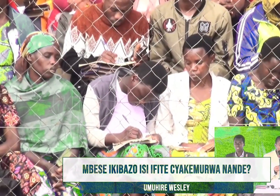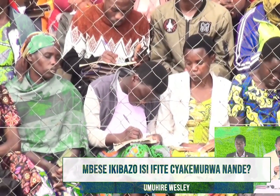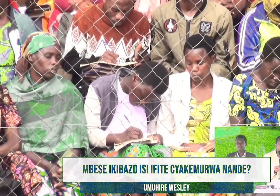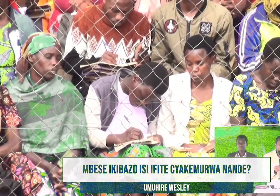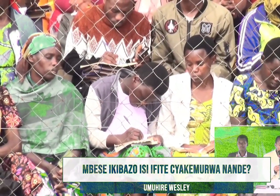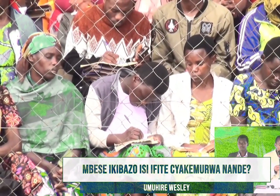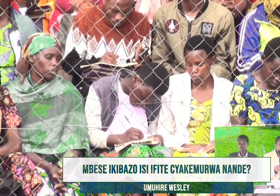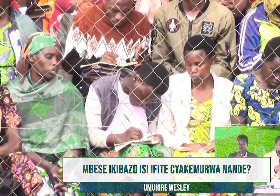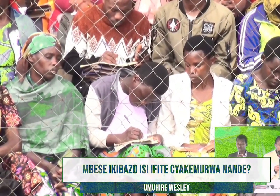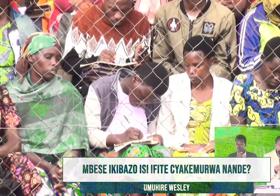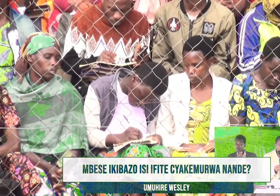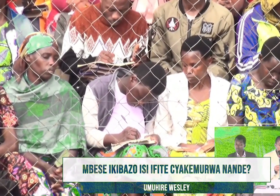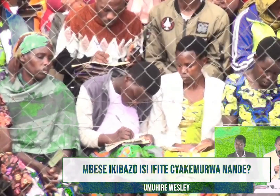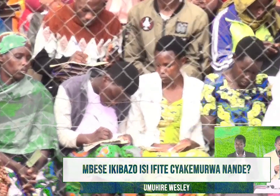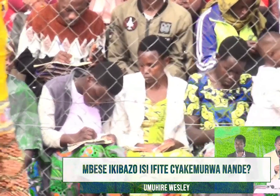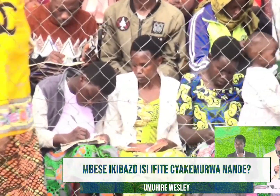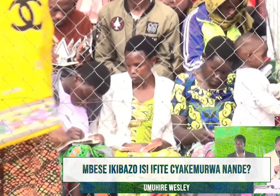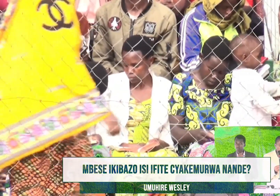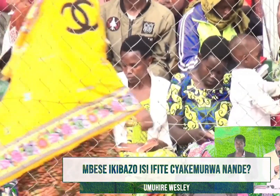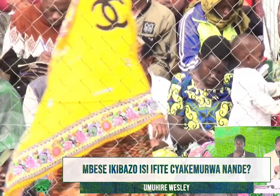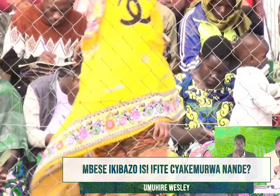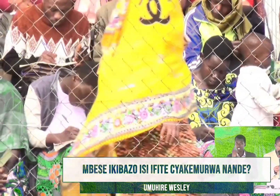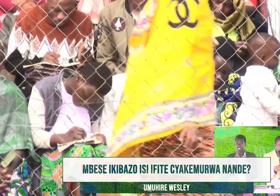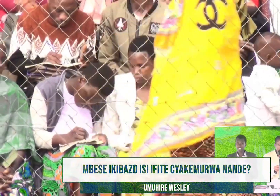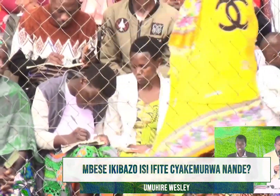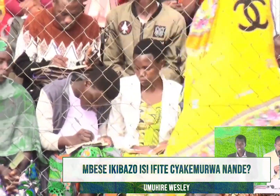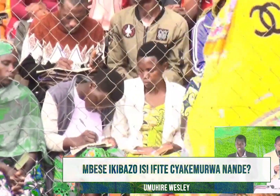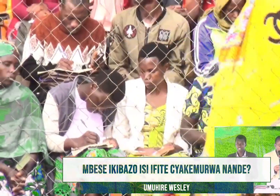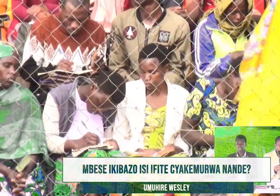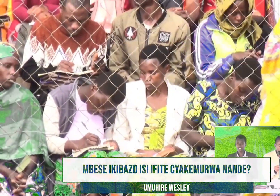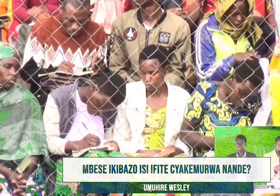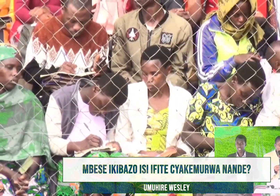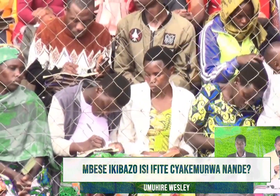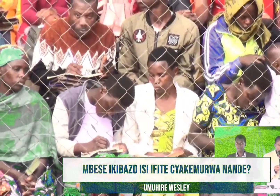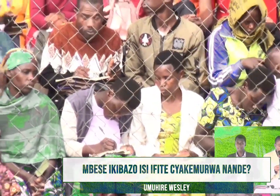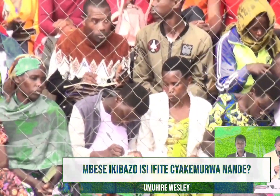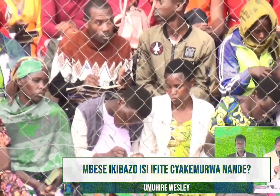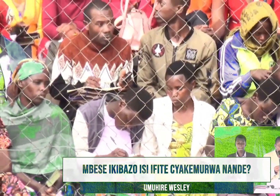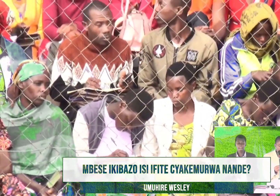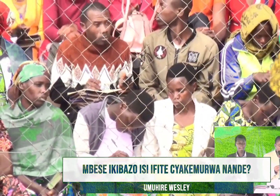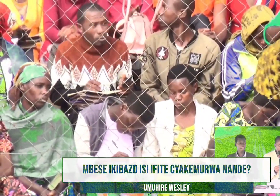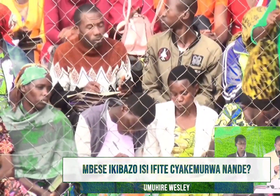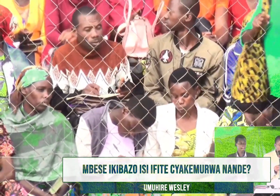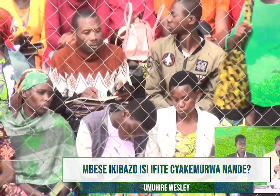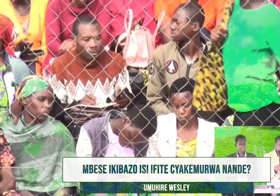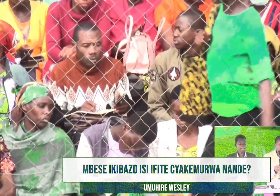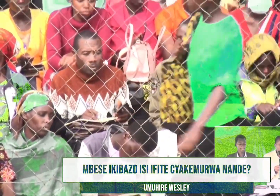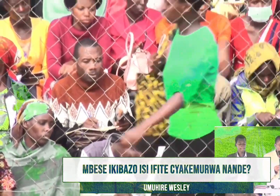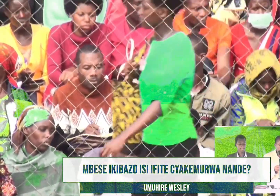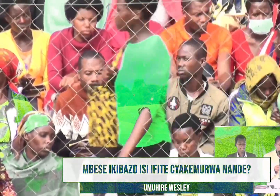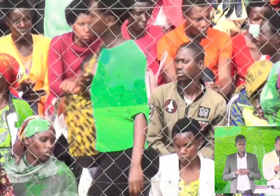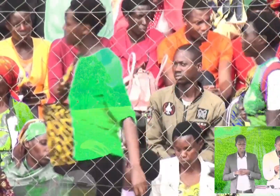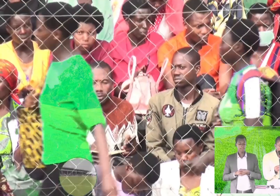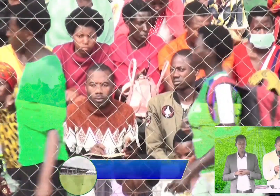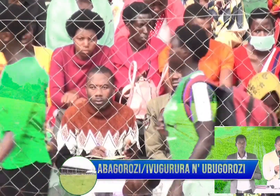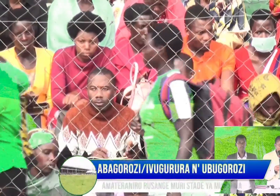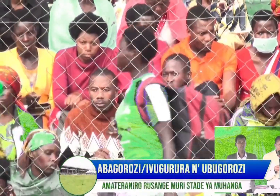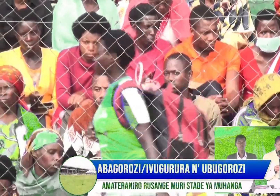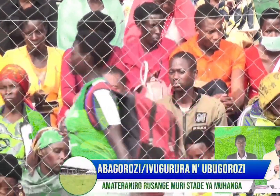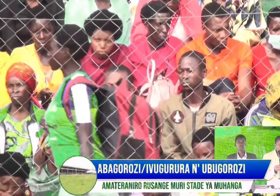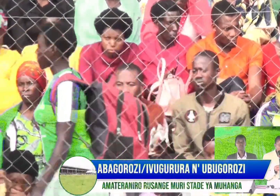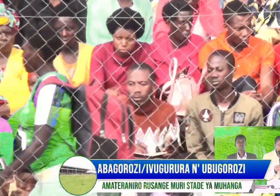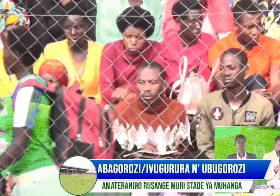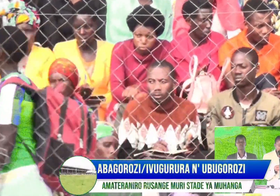feza jaillir entre des paroles inopportunes qui ne sont pas communilos ou une douce